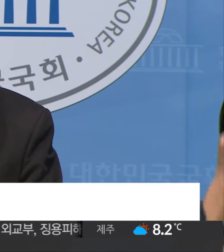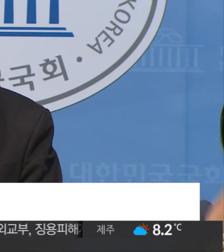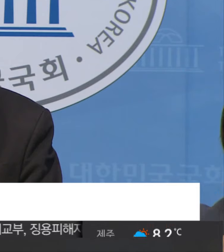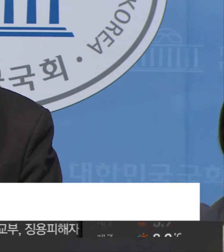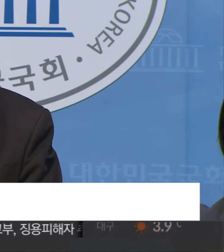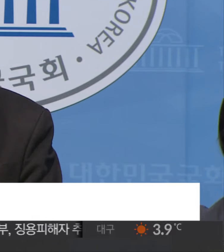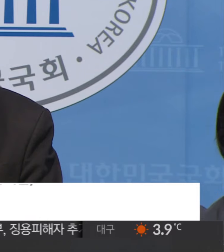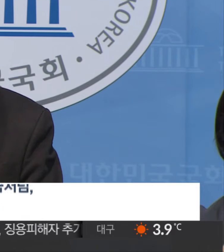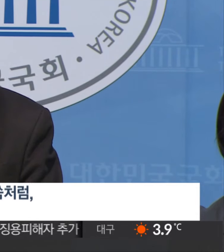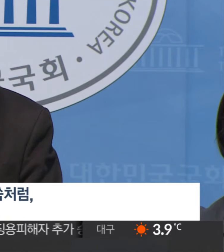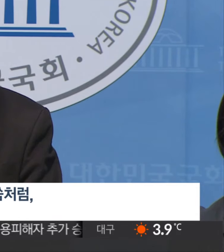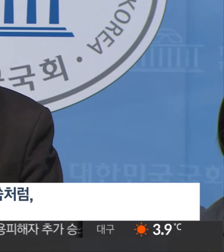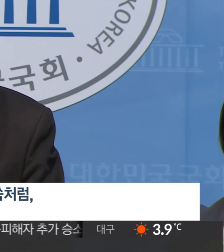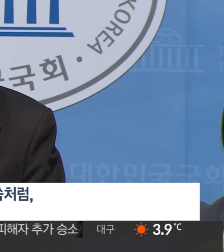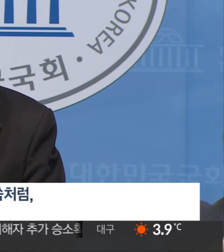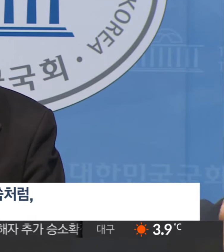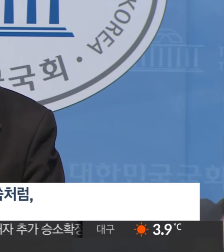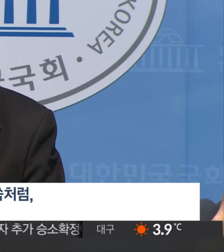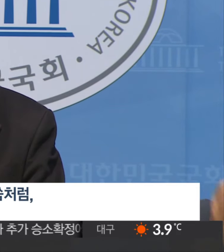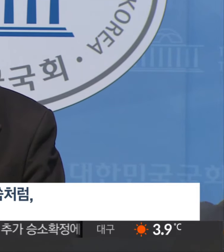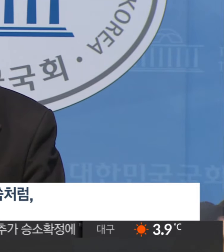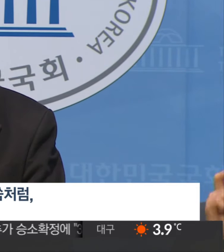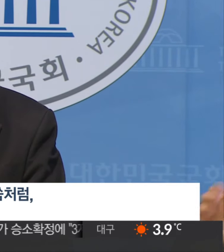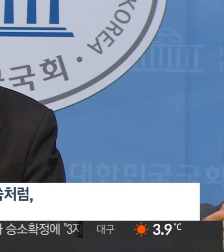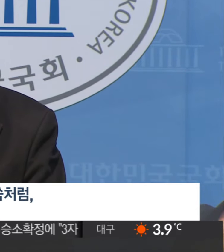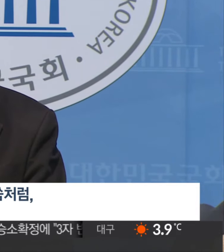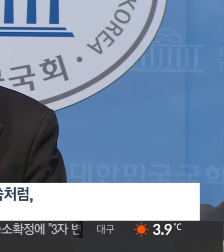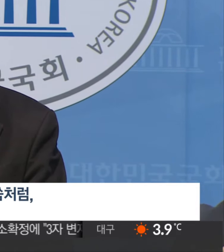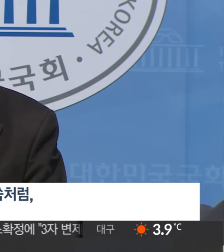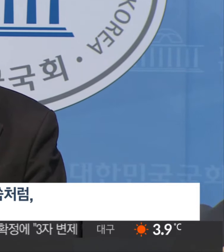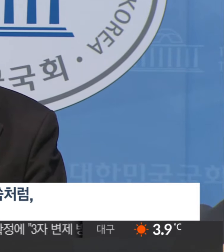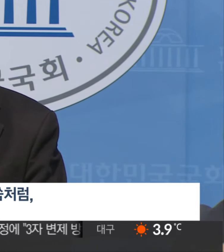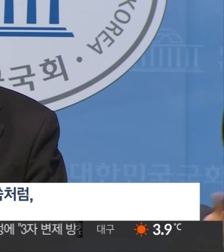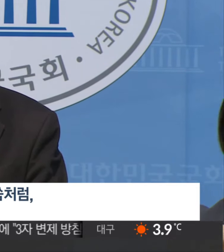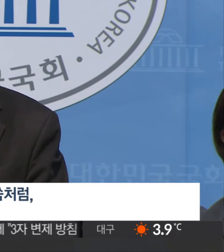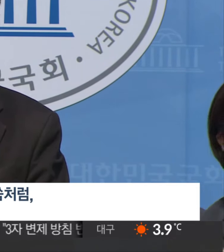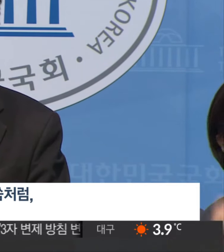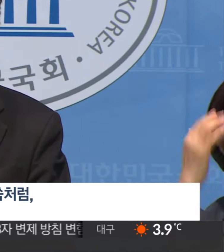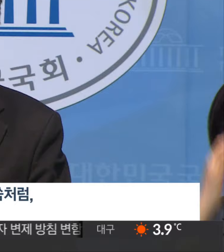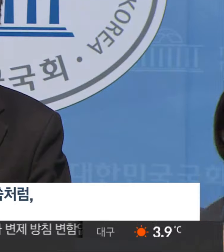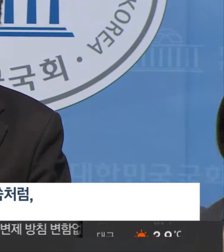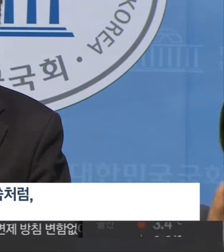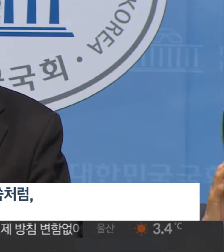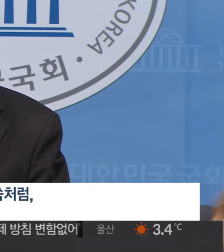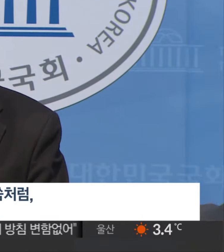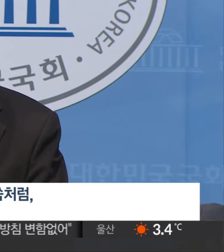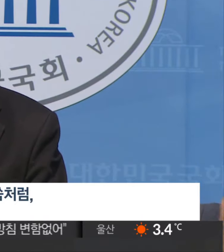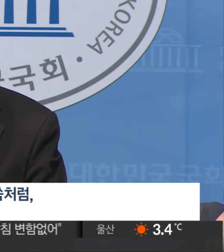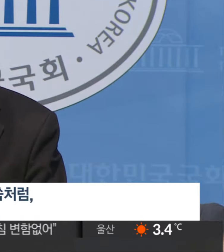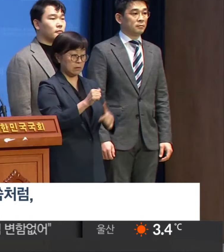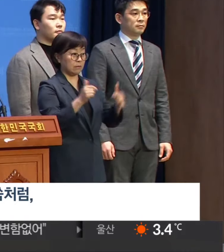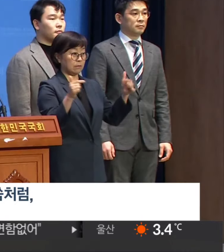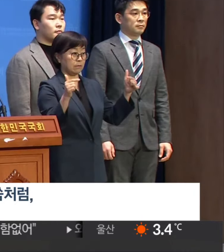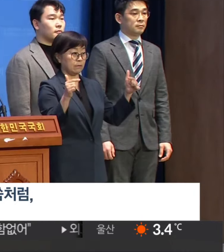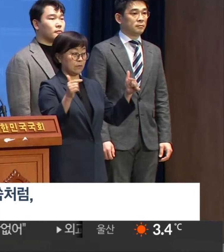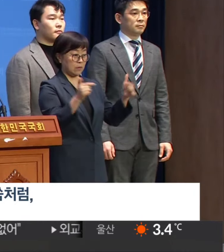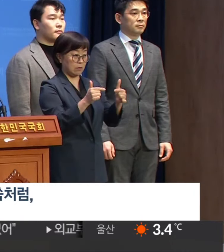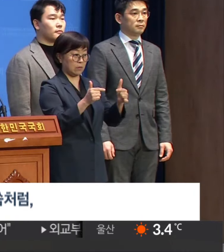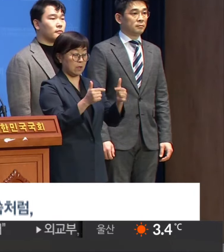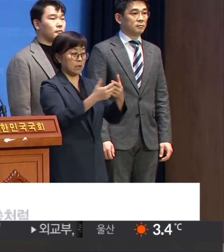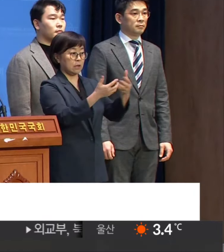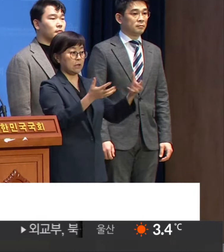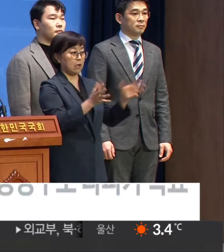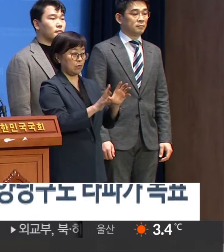조각을 할 수 없다는 공자의 말씀처럼 지금의 정치로는 대한민국을 살릴 수 없습니다